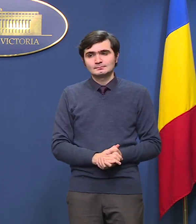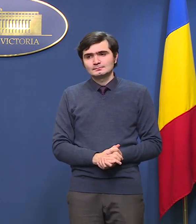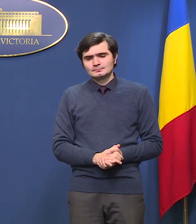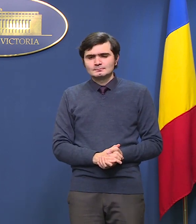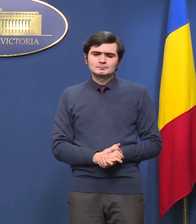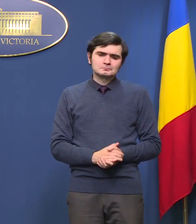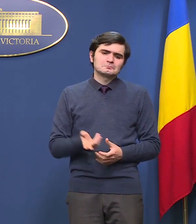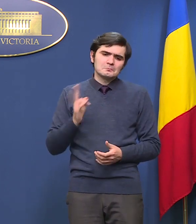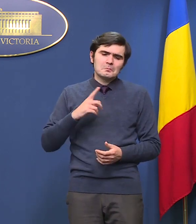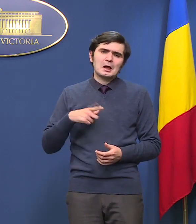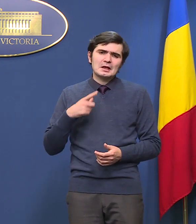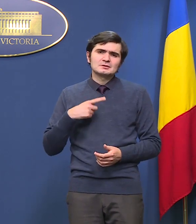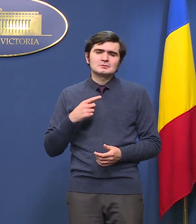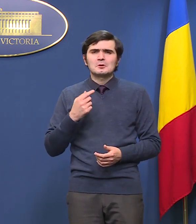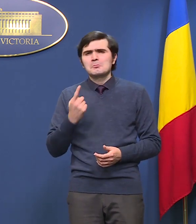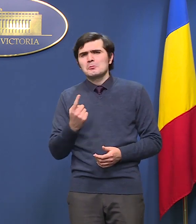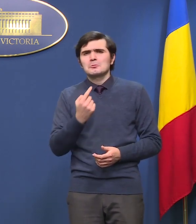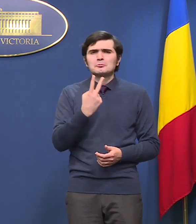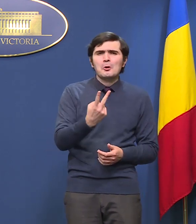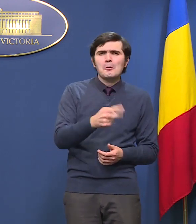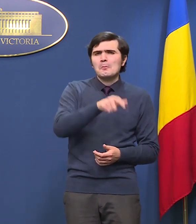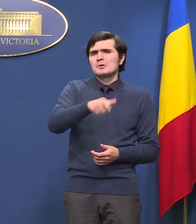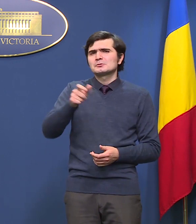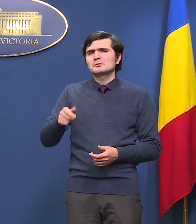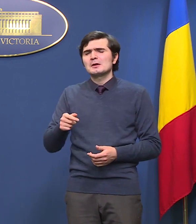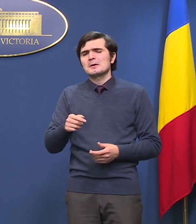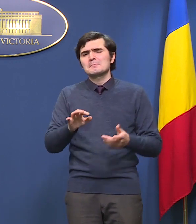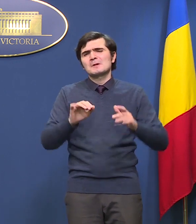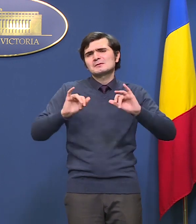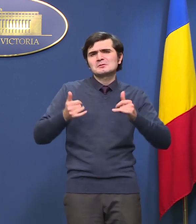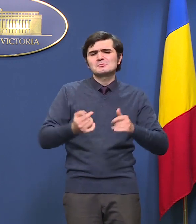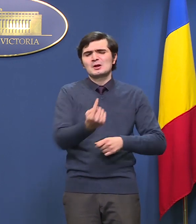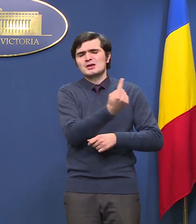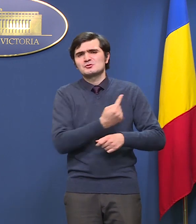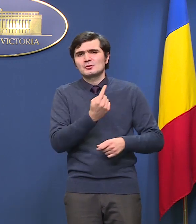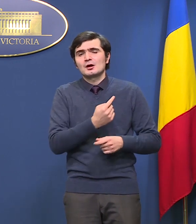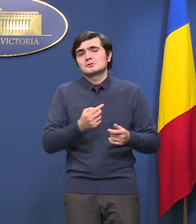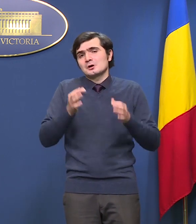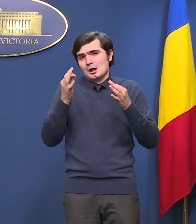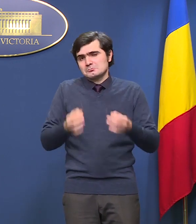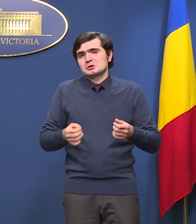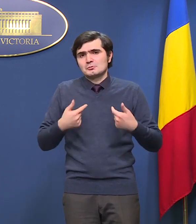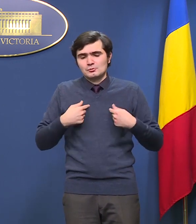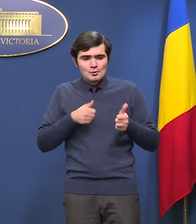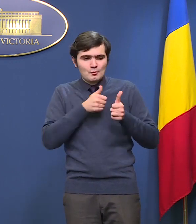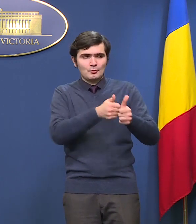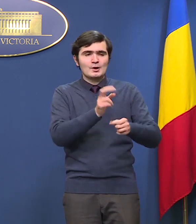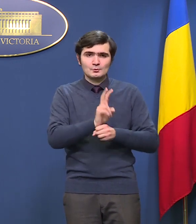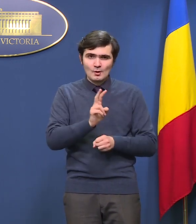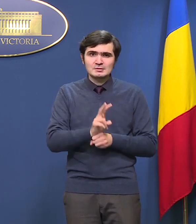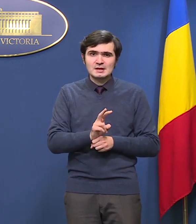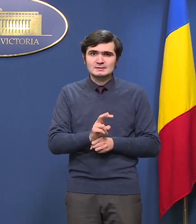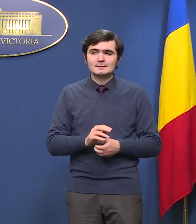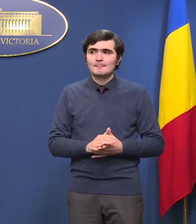Mai există 1-2 cazuri izolate, sigur că urmărim cu mare atenție. Deci aici, clar, pe măsură